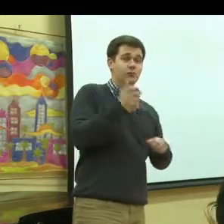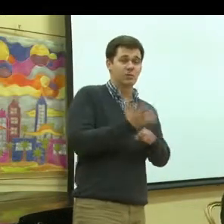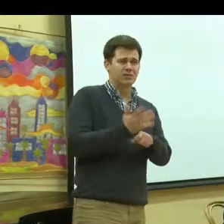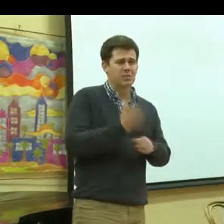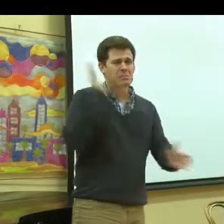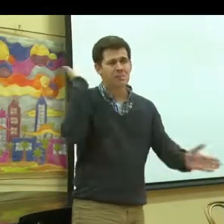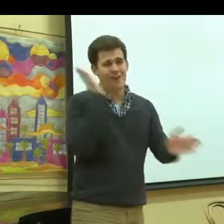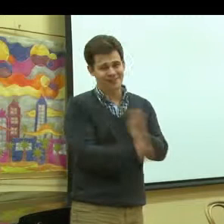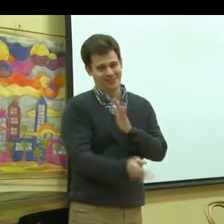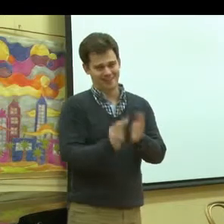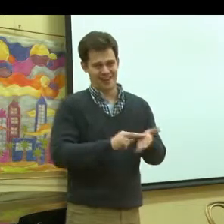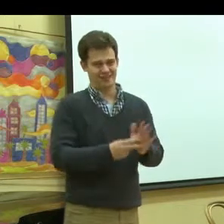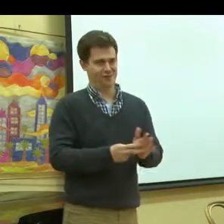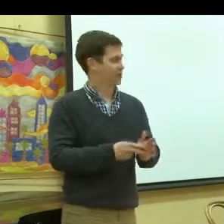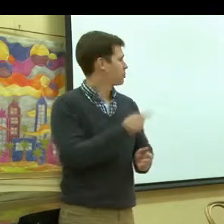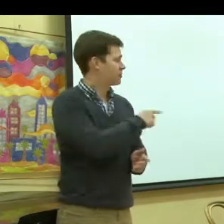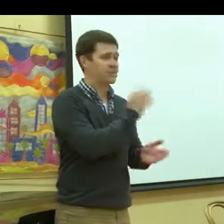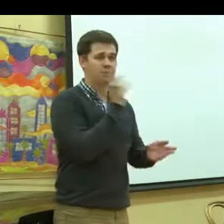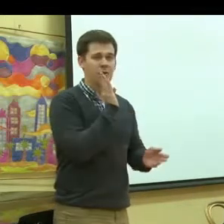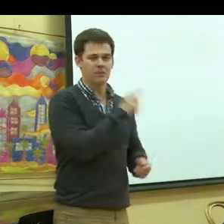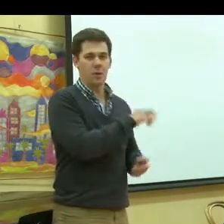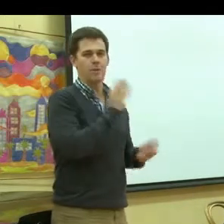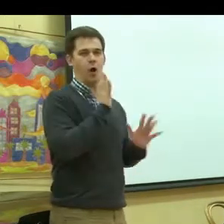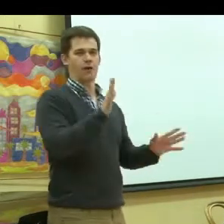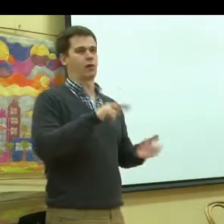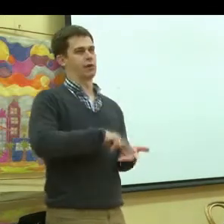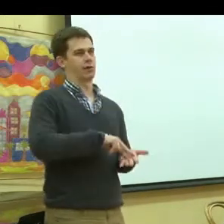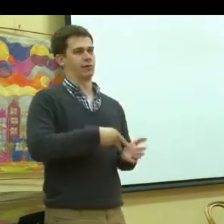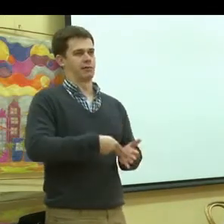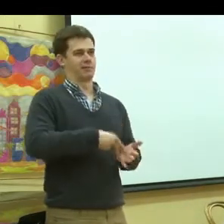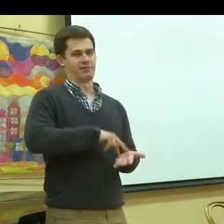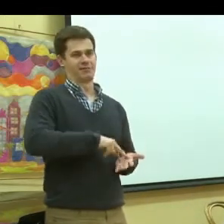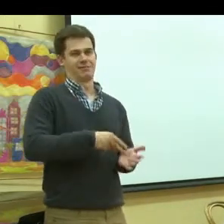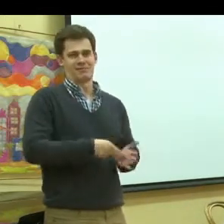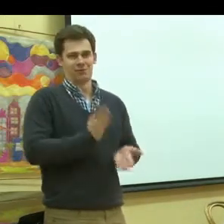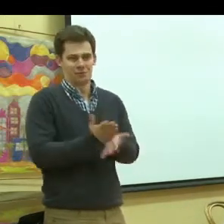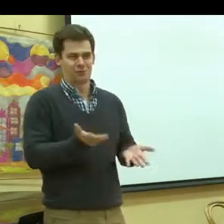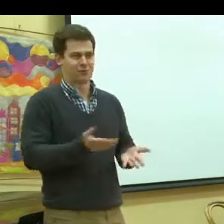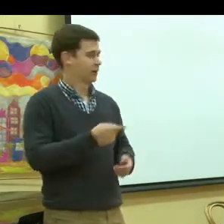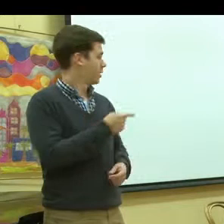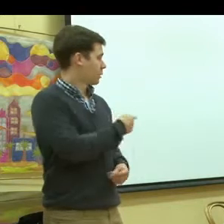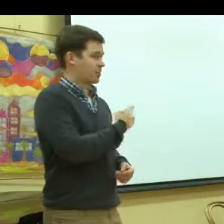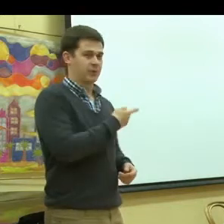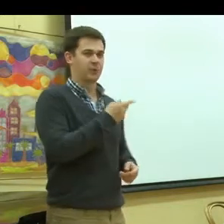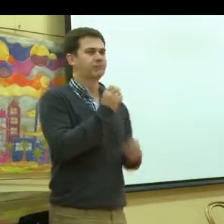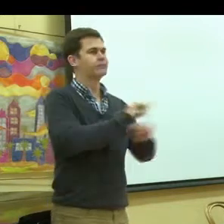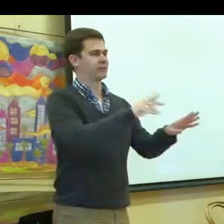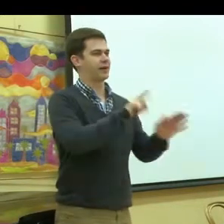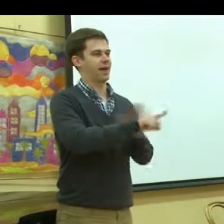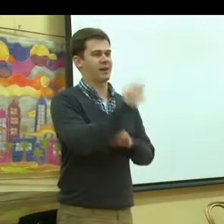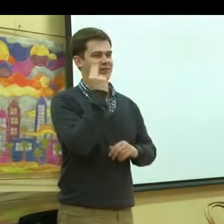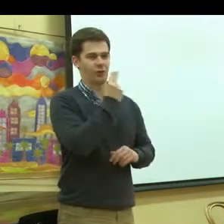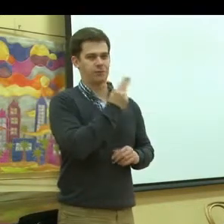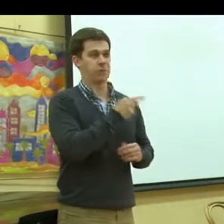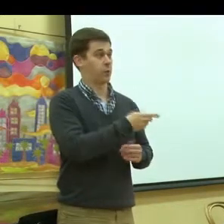prymitywny. Dlatego te kroki, tak jak Christian pokazywał. Tak? Ja właśnie chciałem wspomnieć o tym, nie wszyscy widzą. Christian stał i Christian tańczy już. Na